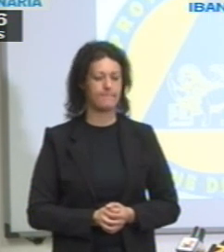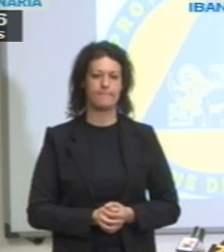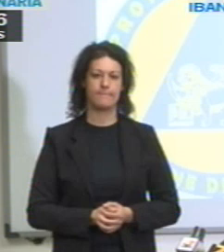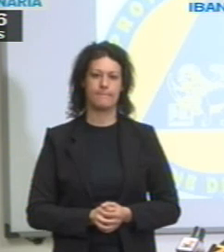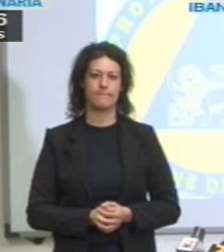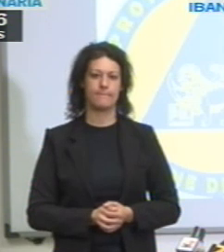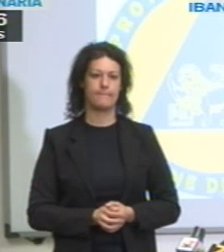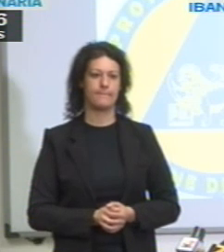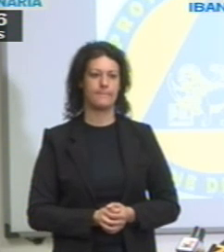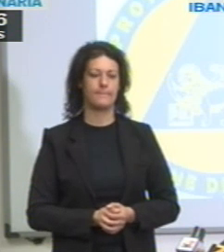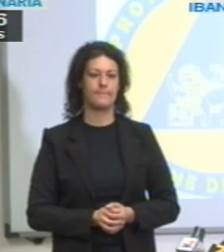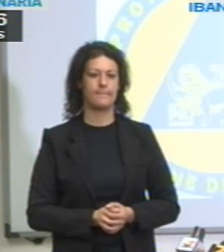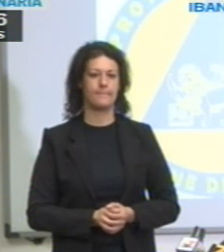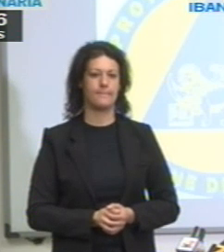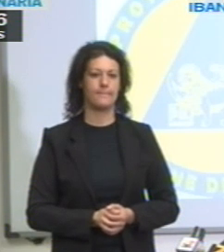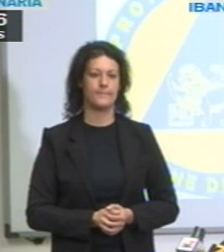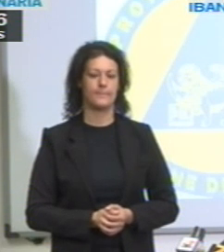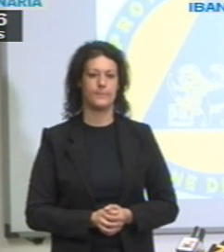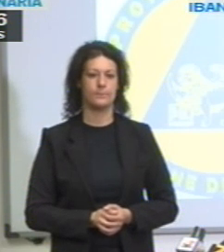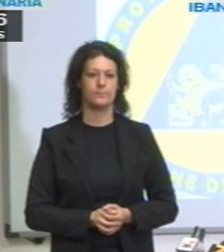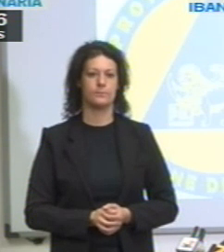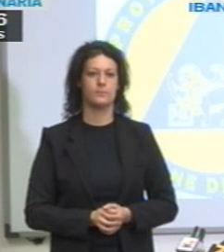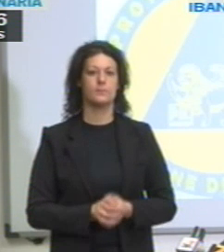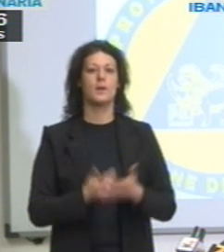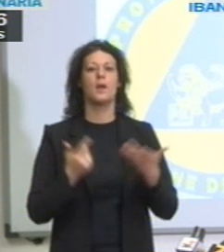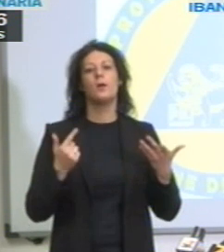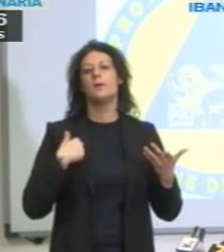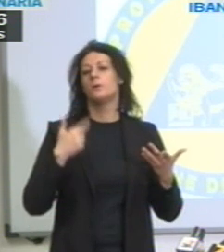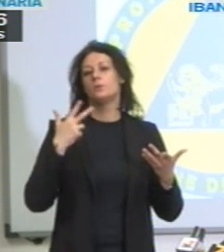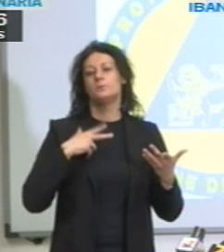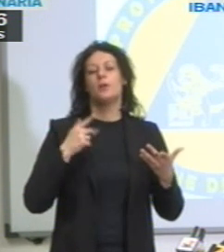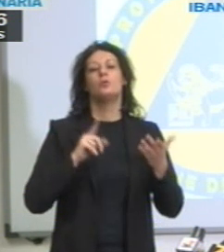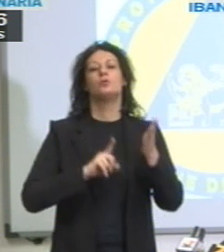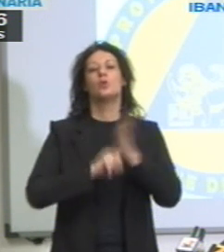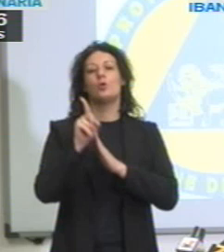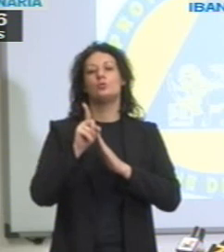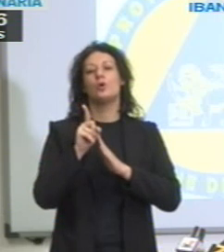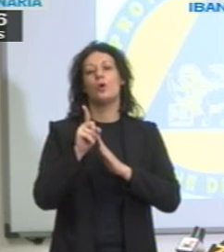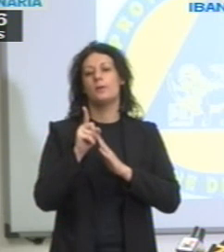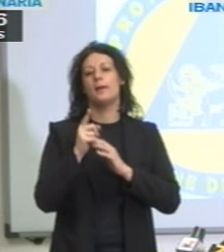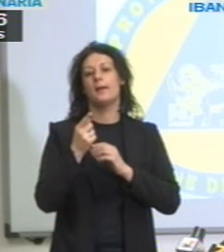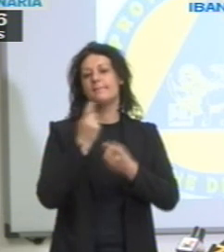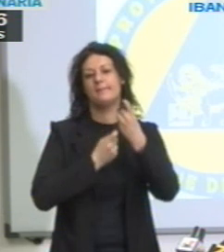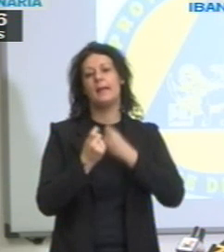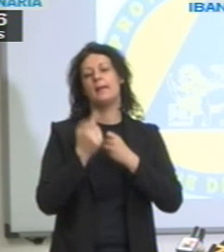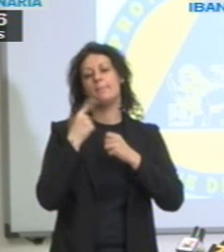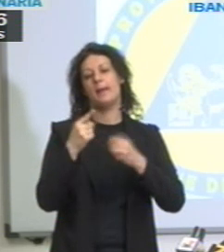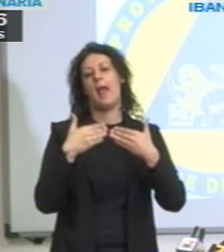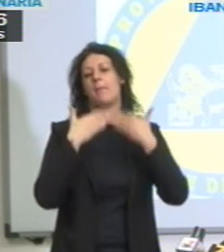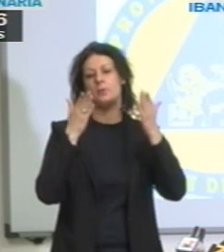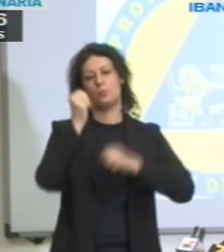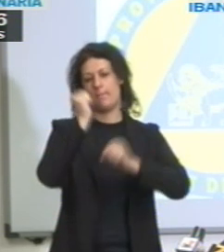ovvio, immagino che il tutto si risolva con l'apertura dei bar e dei ristoranti, che stanno vivendo un momento